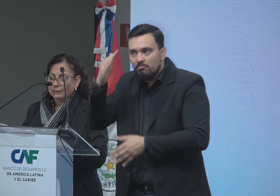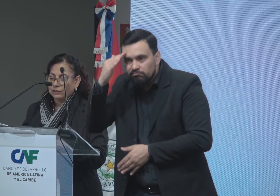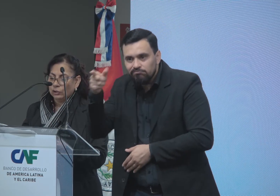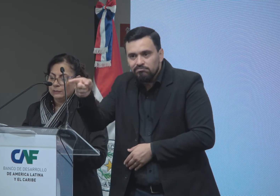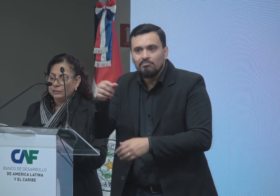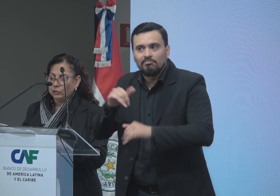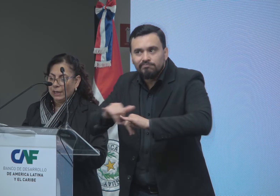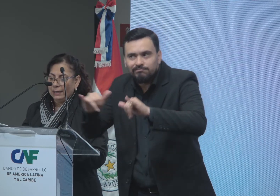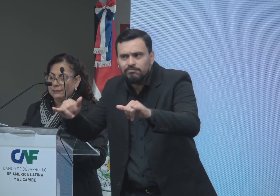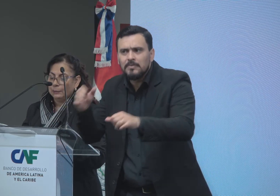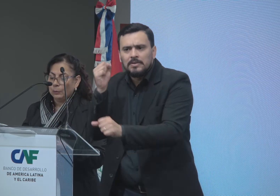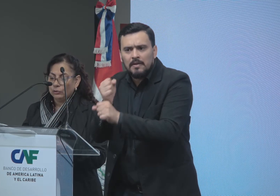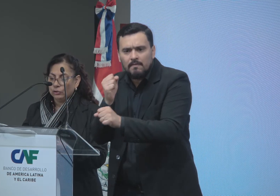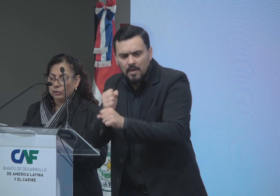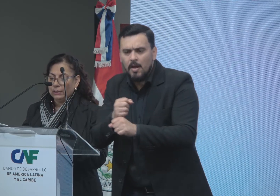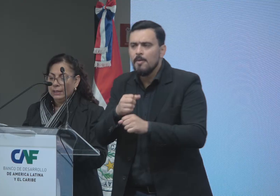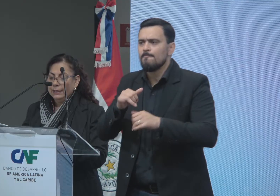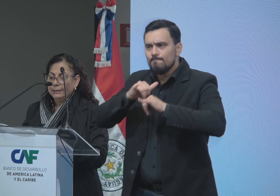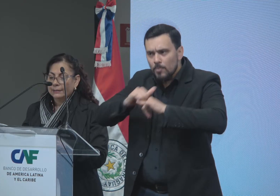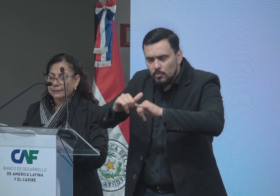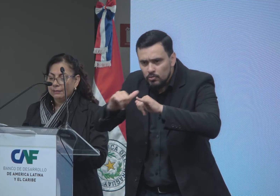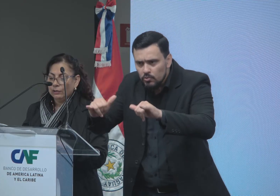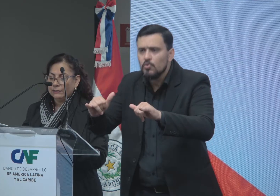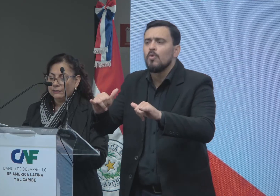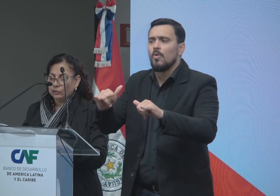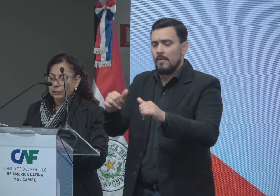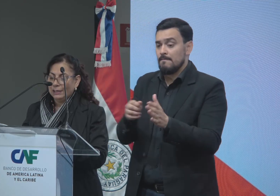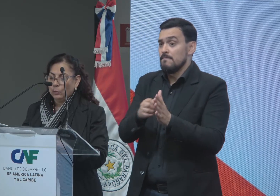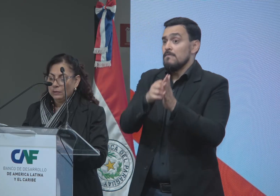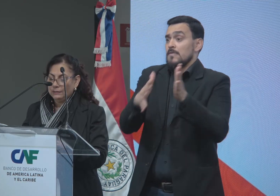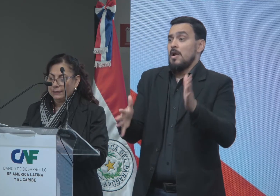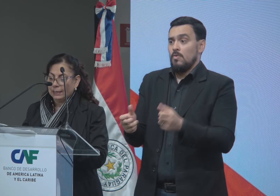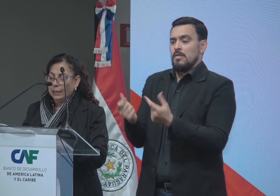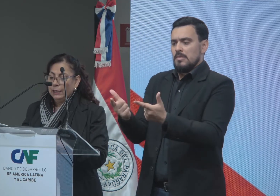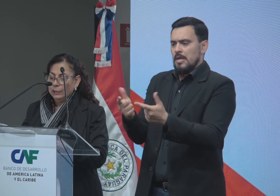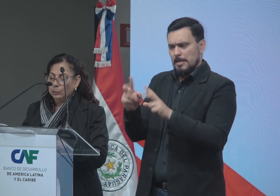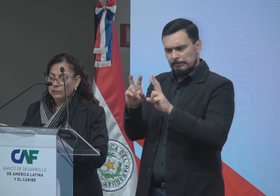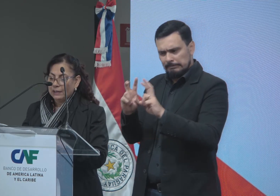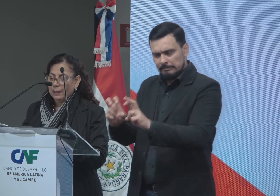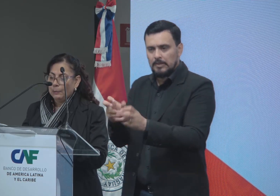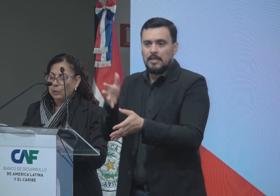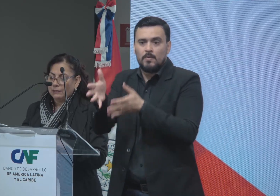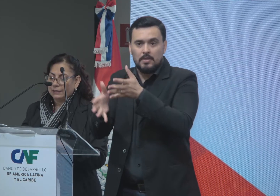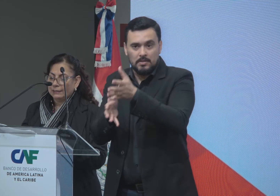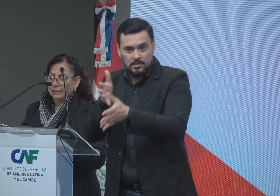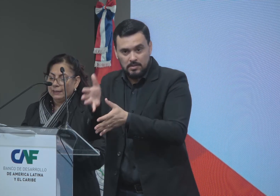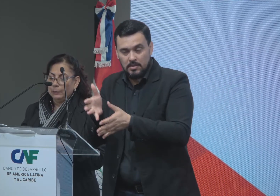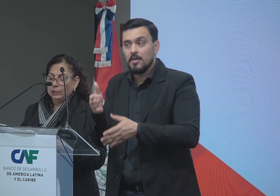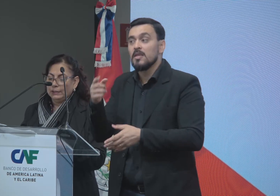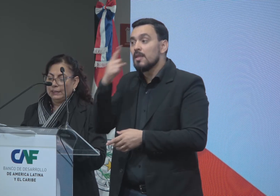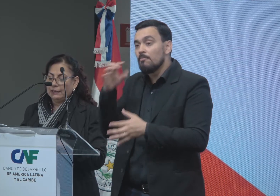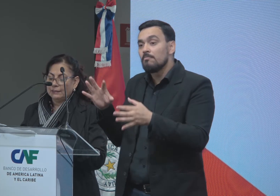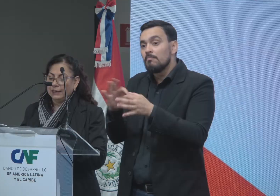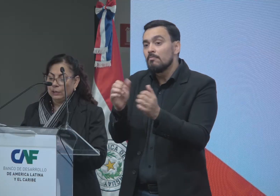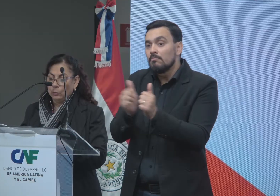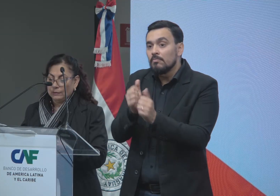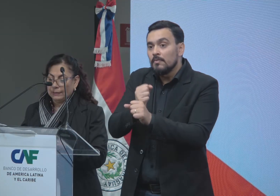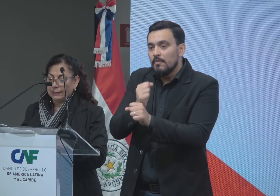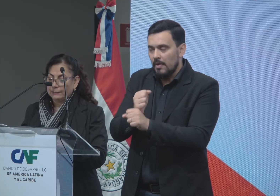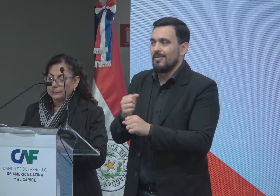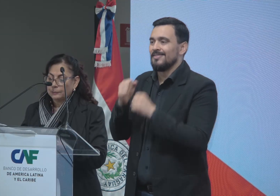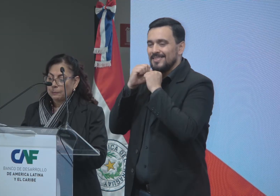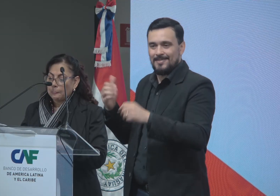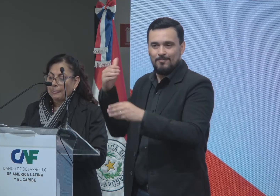las acciones misionales de promoción y revalorización lingüística impulsadas por la Secretaría de Políticas